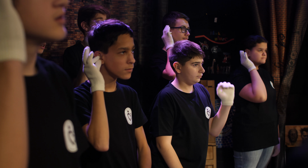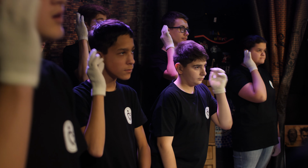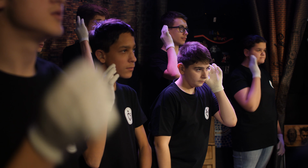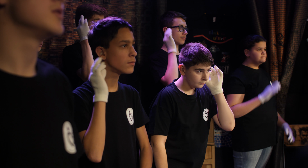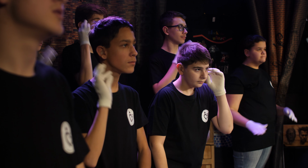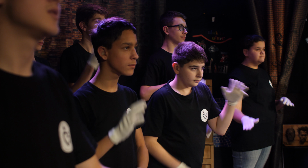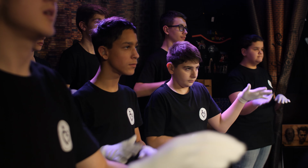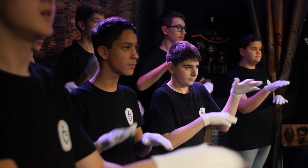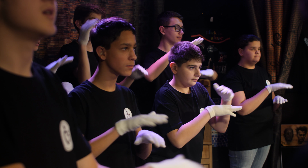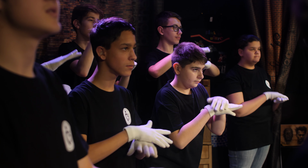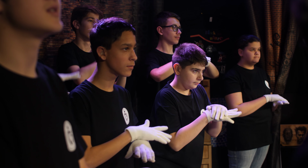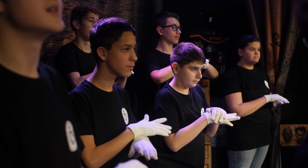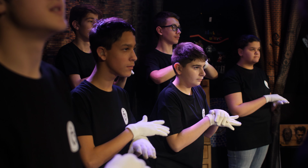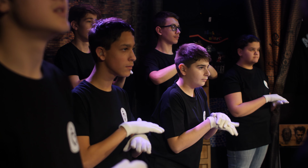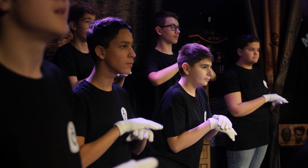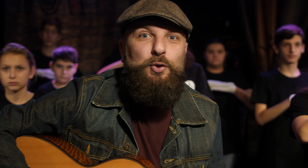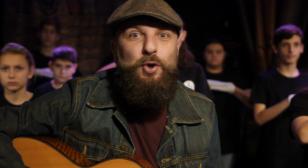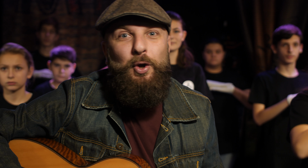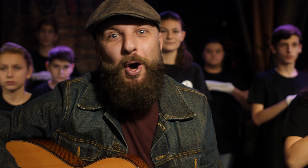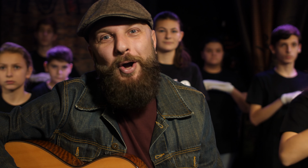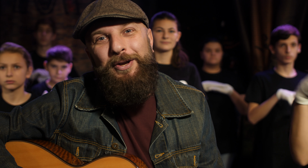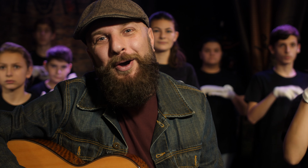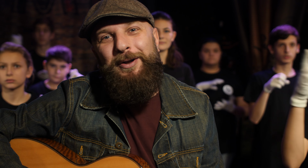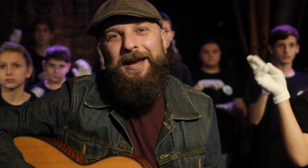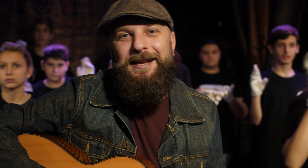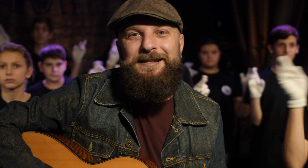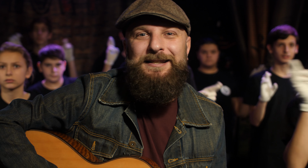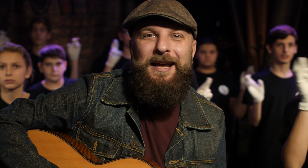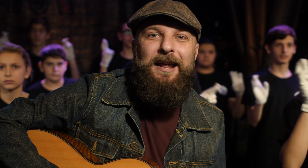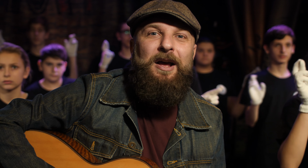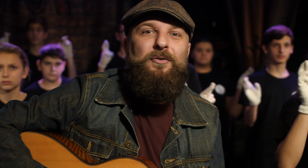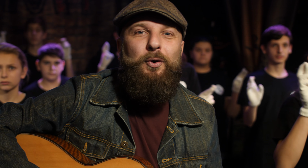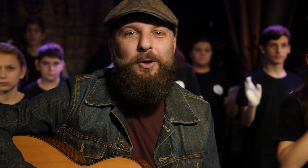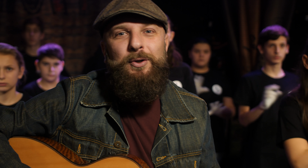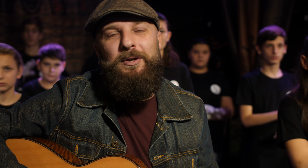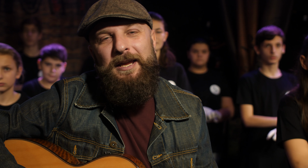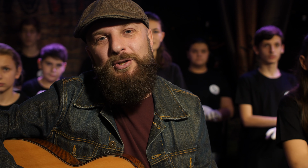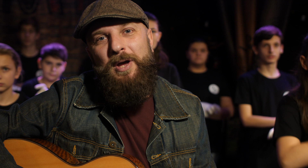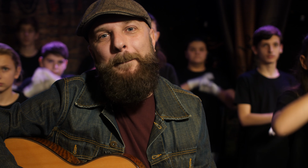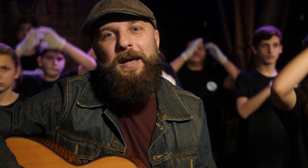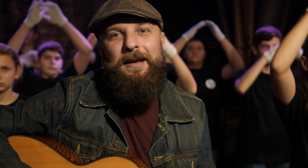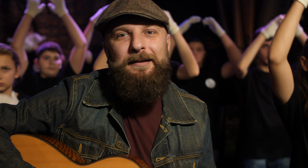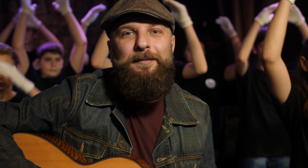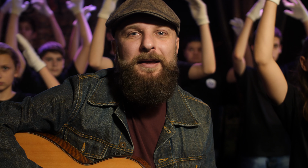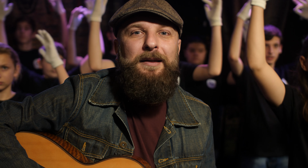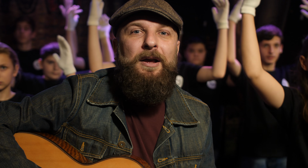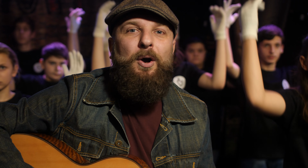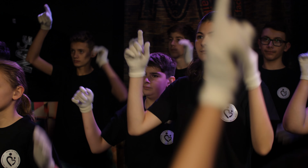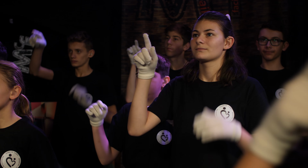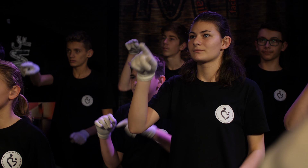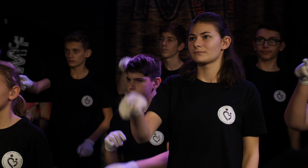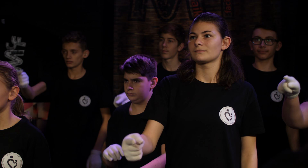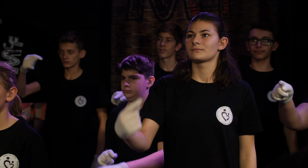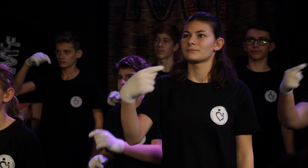hallgatja a réten, Tückek hangja rezzem földön és a mennyben.